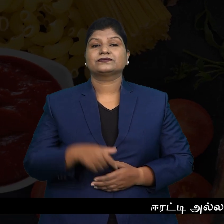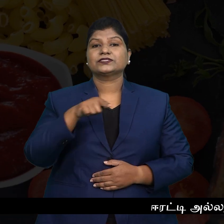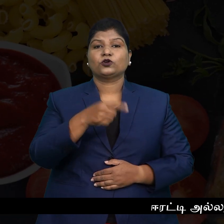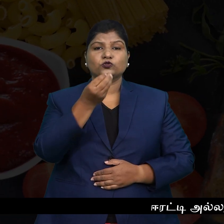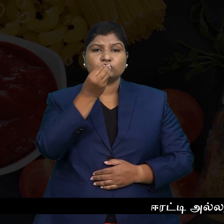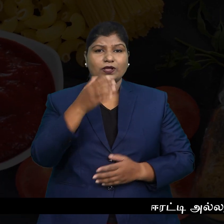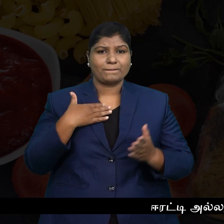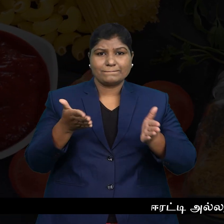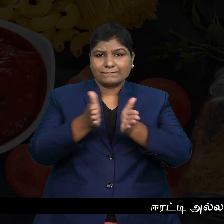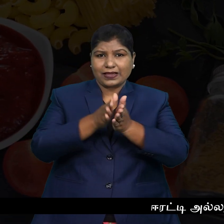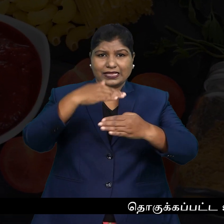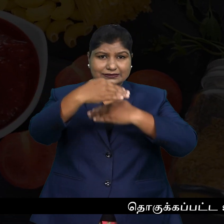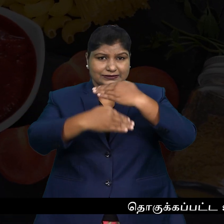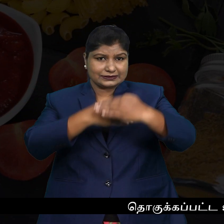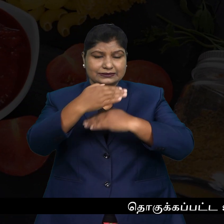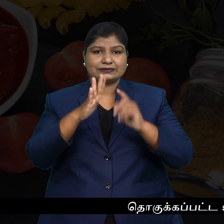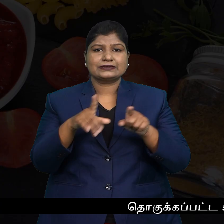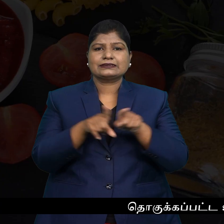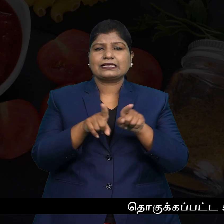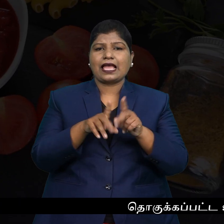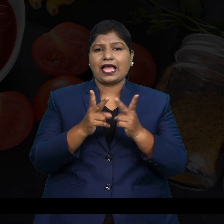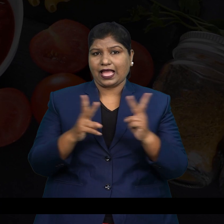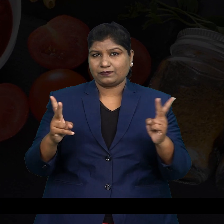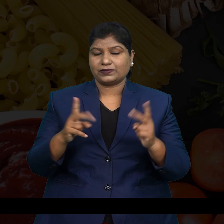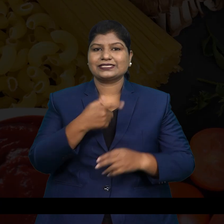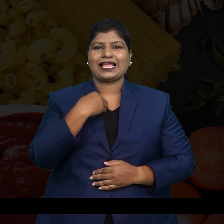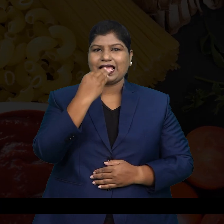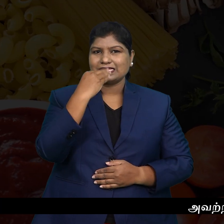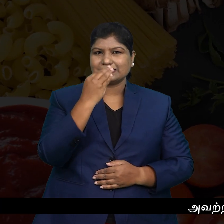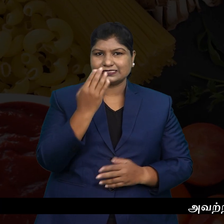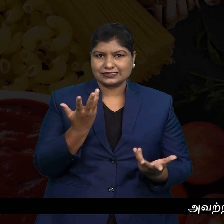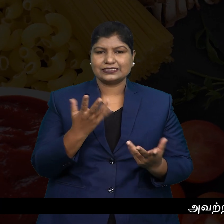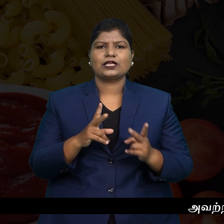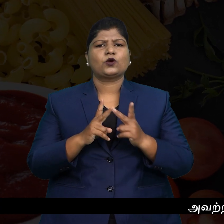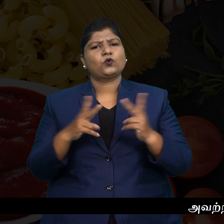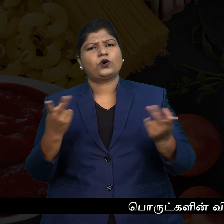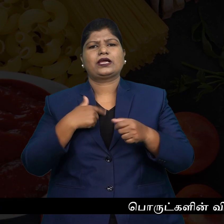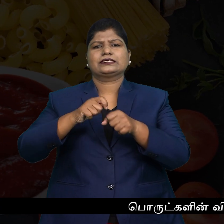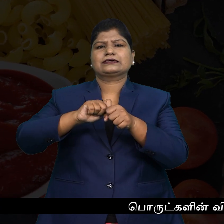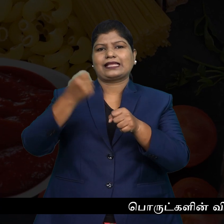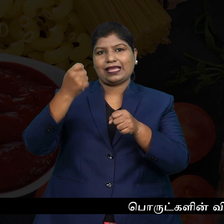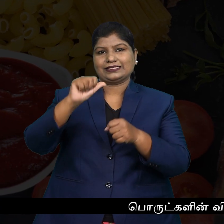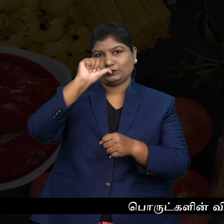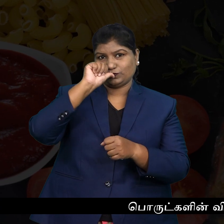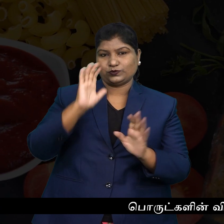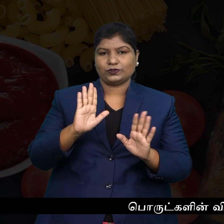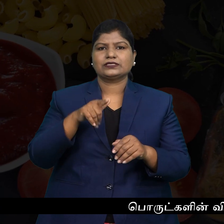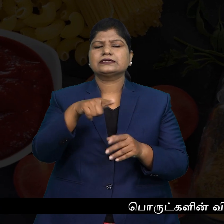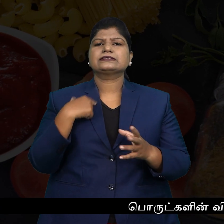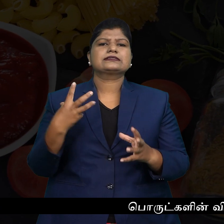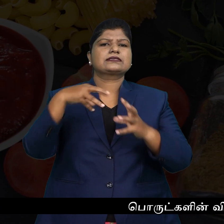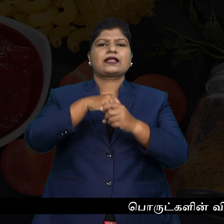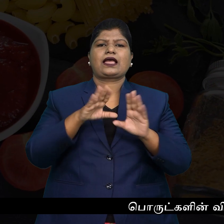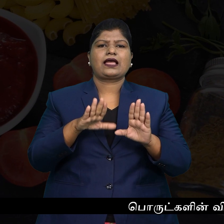ஈரட்டி அல்லது குளிர்பானம் போன்ற தொகுக்கப்பட்ட உணவுப் பொருட்களின் மீது அவற்றில் சேர்க்கப்படும் பொருட்களின் விவரம்